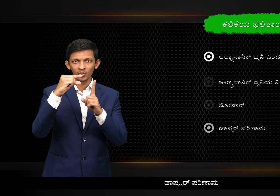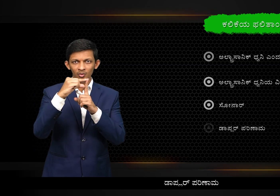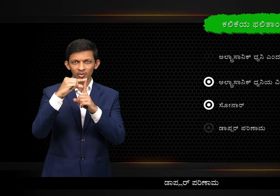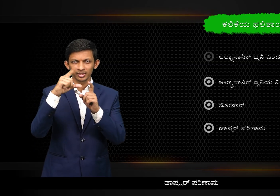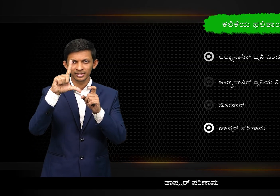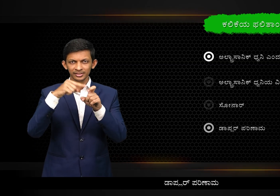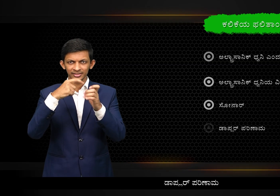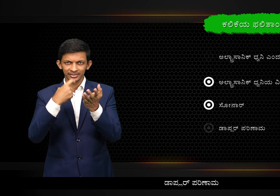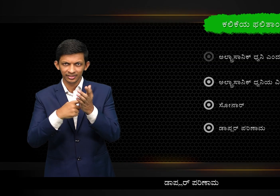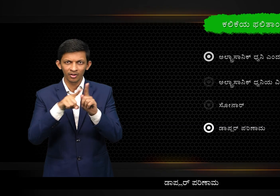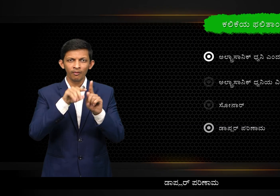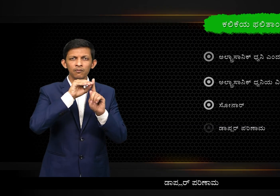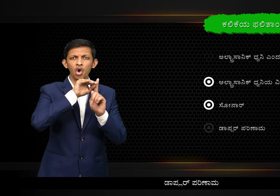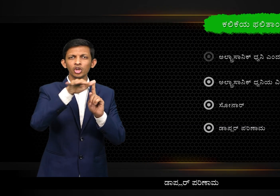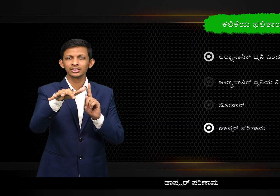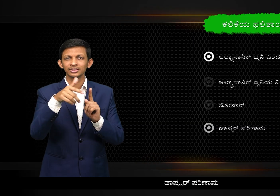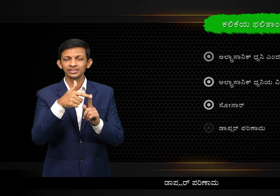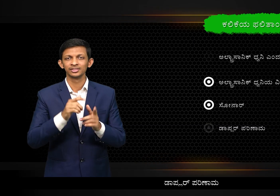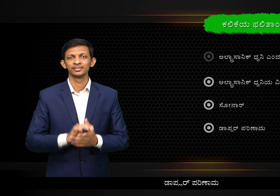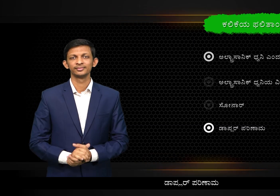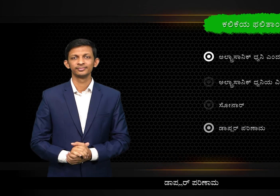ಡಾಪ್ಲರ್ ಪರಿಣಾಮ.